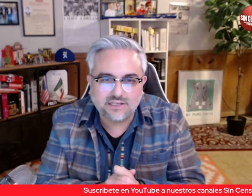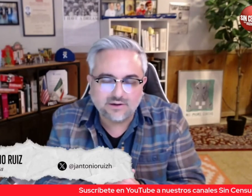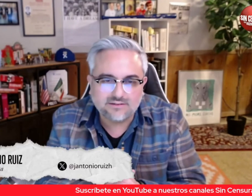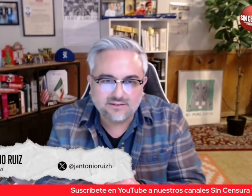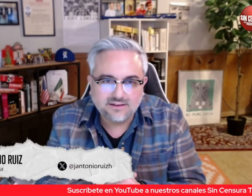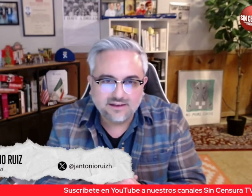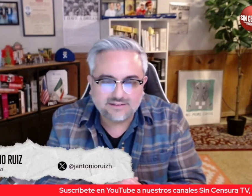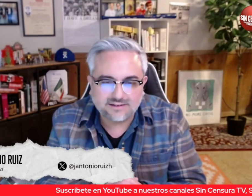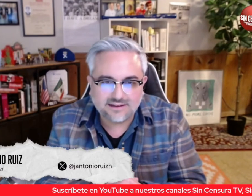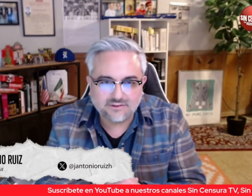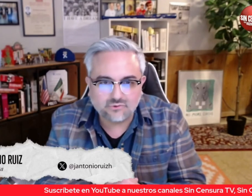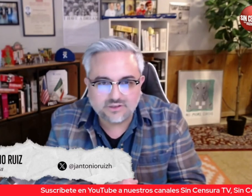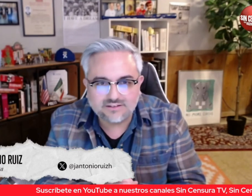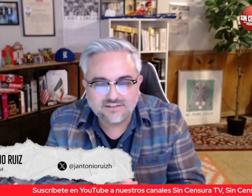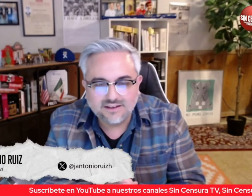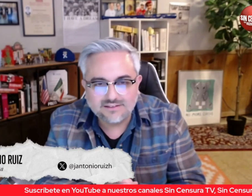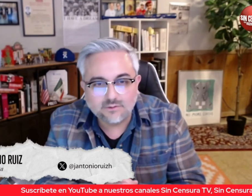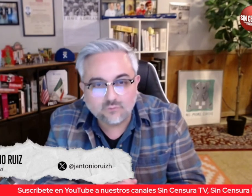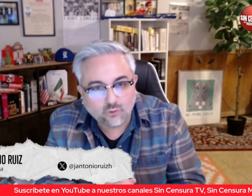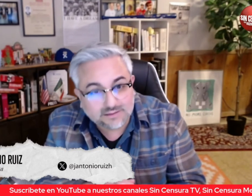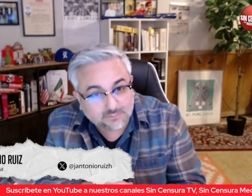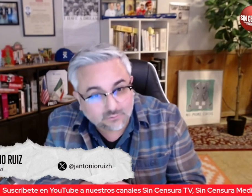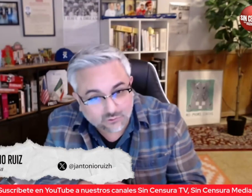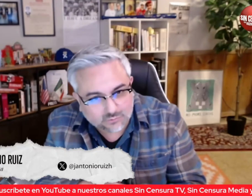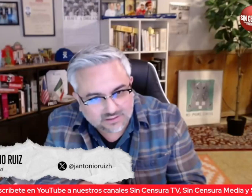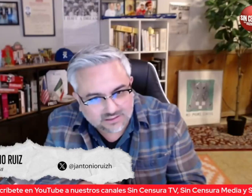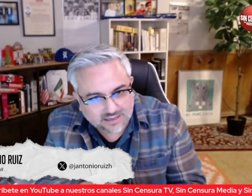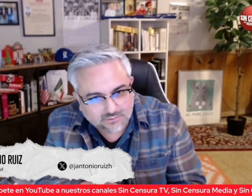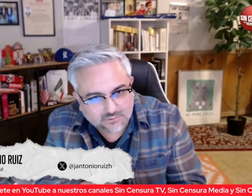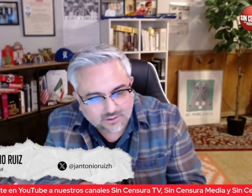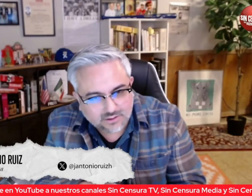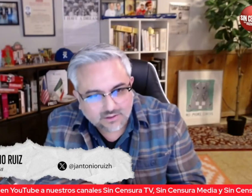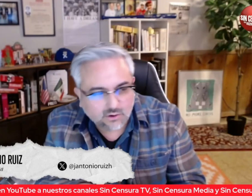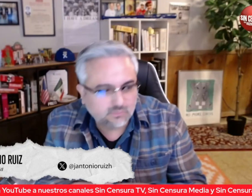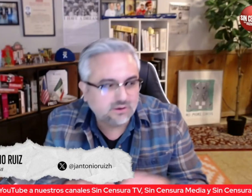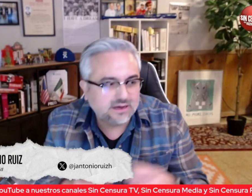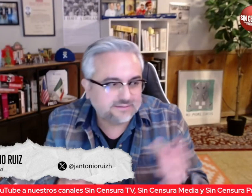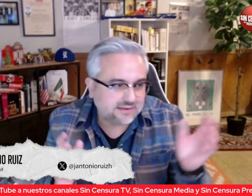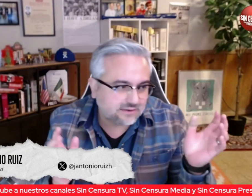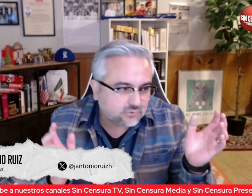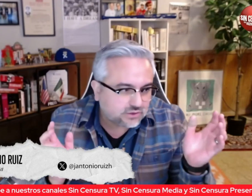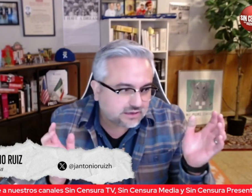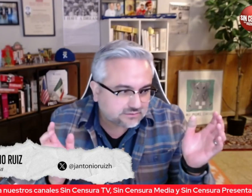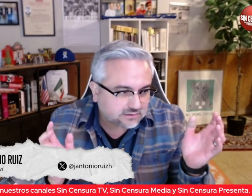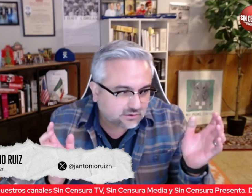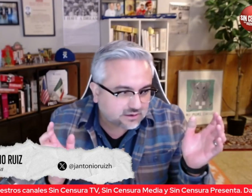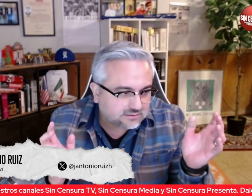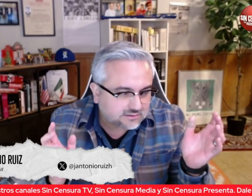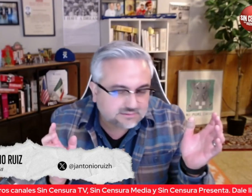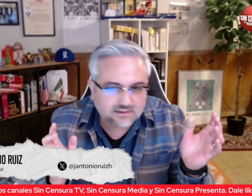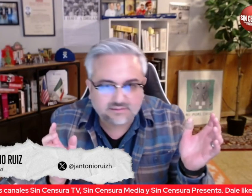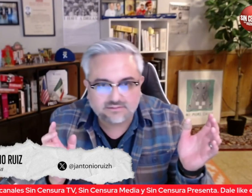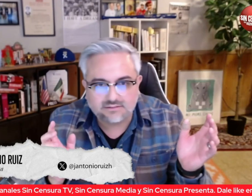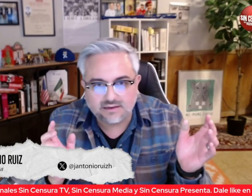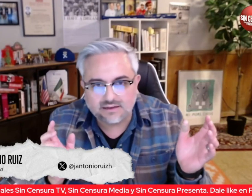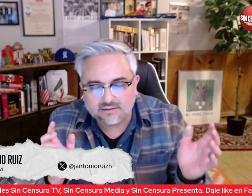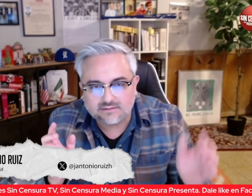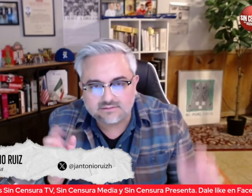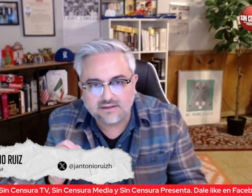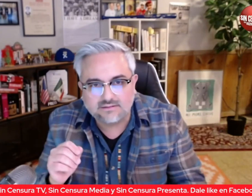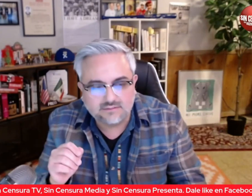los esquiroles hacer de las suyas en el foro máximo de los mexicanos. Como hacen de las suyas los